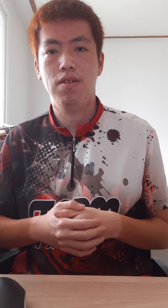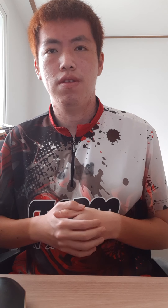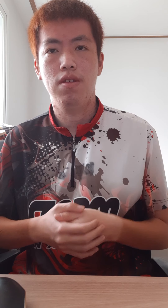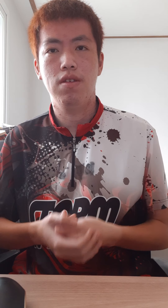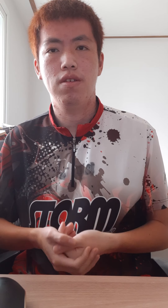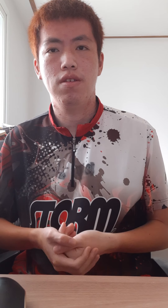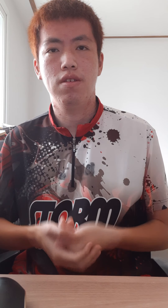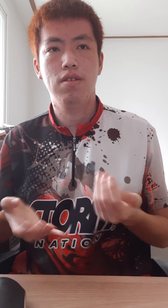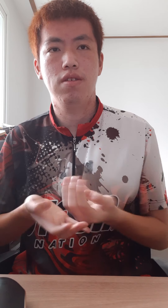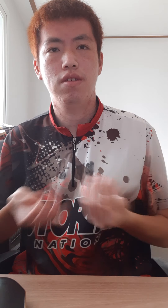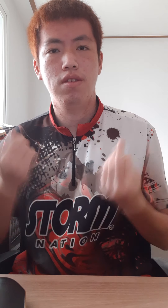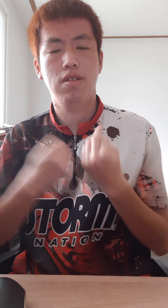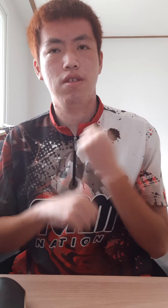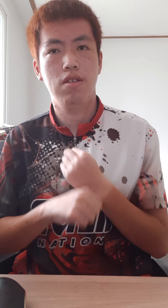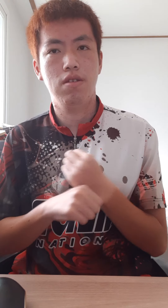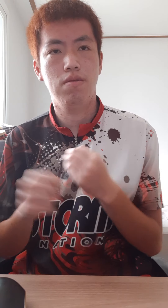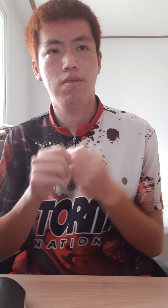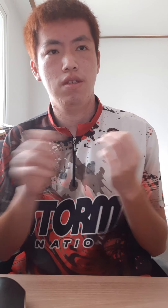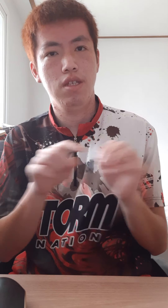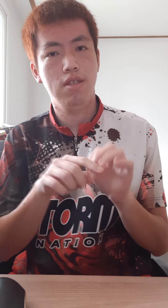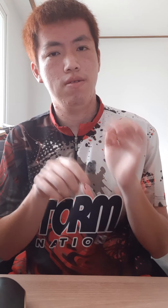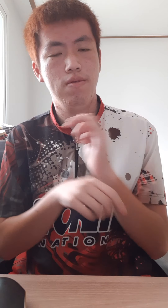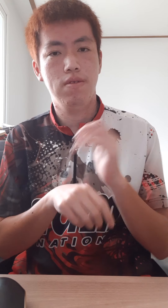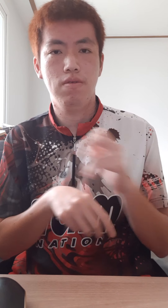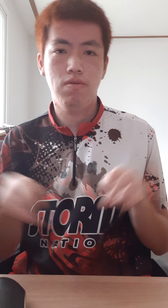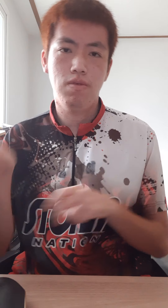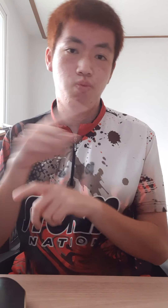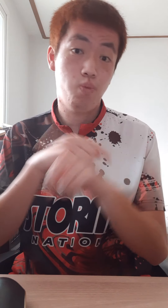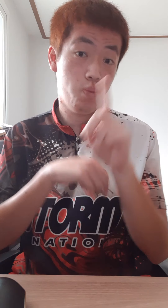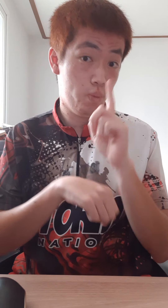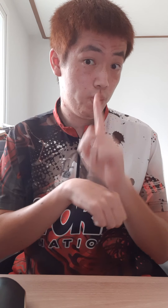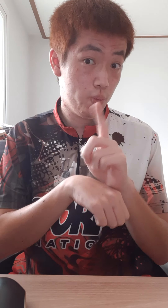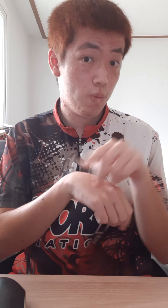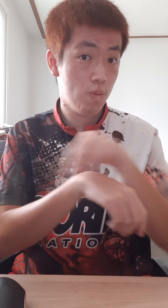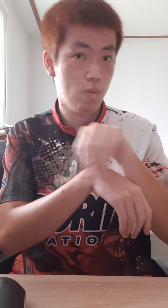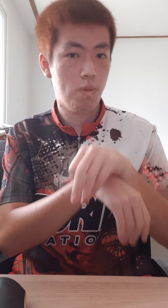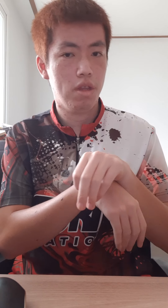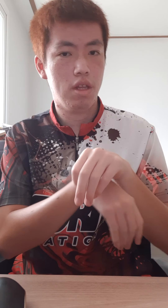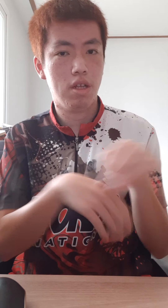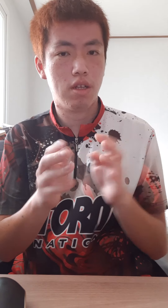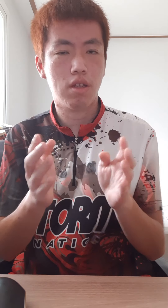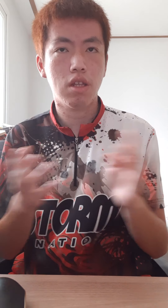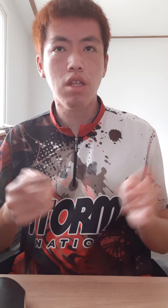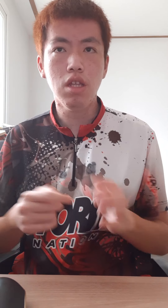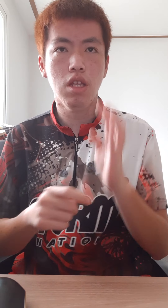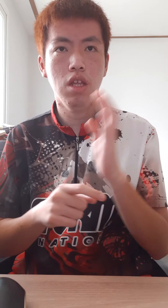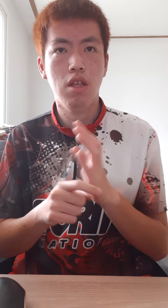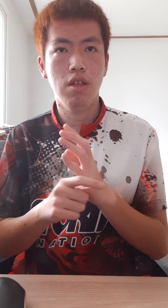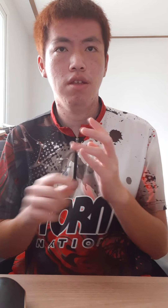장애인과 비장애인이 함께 영화를 즐길 수 있는 이곳은 2016 장애인 미디어 축제가 진행되고 있는